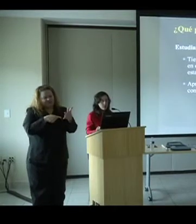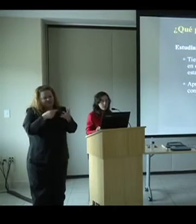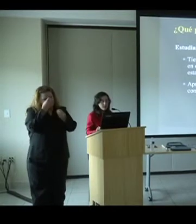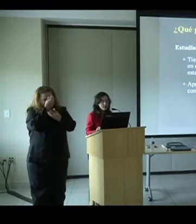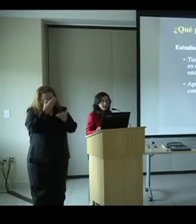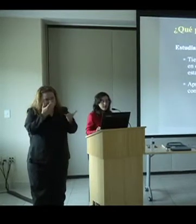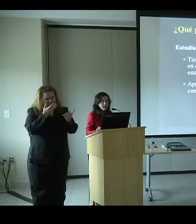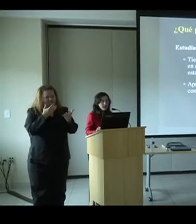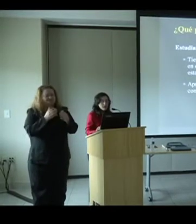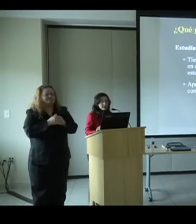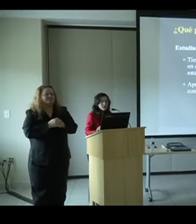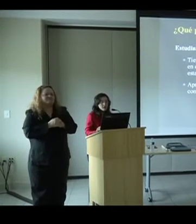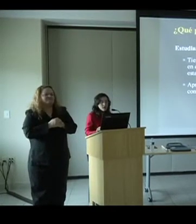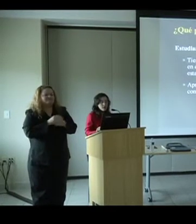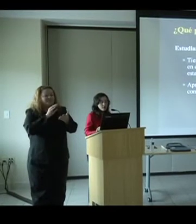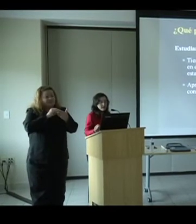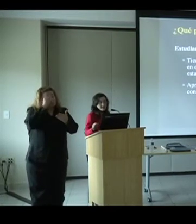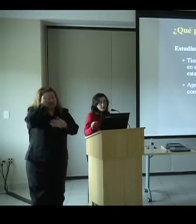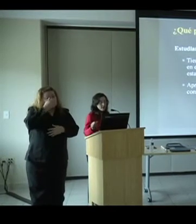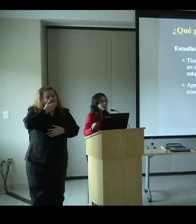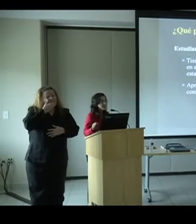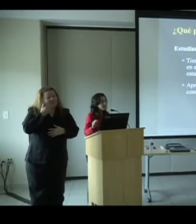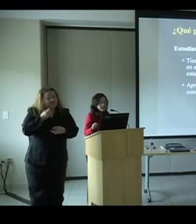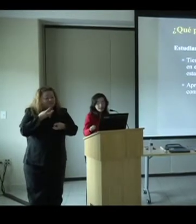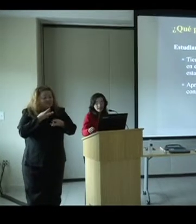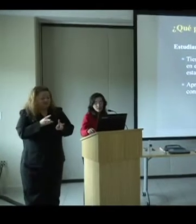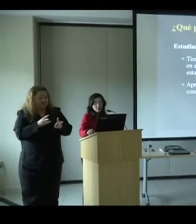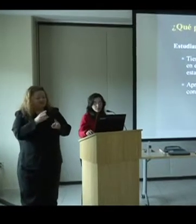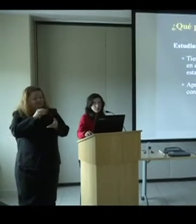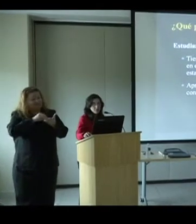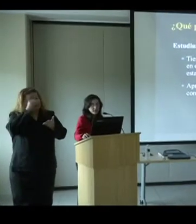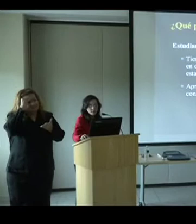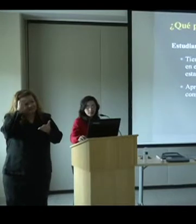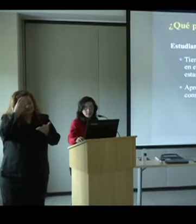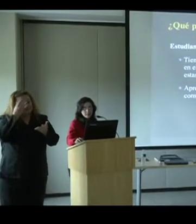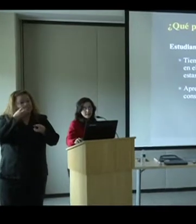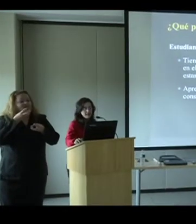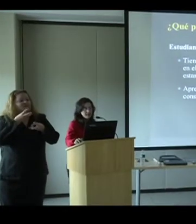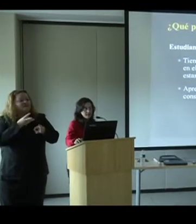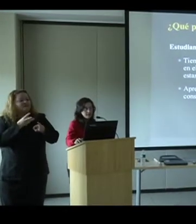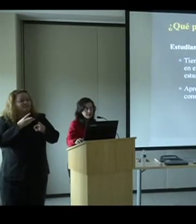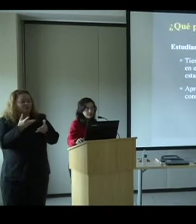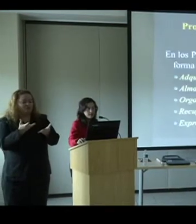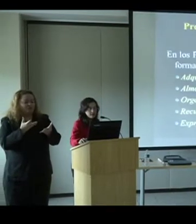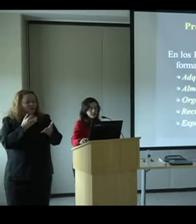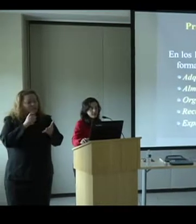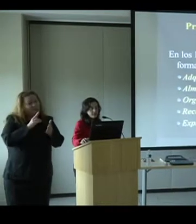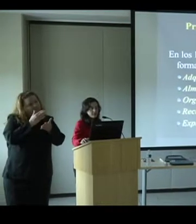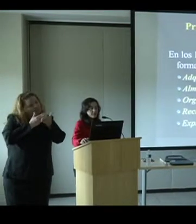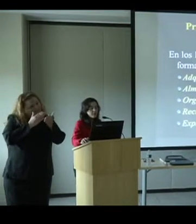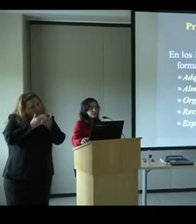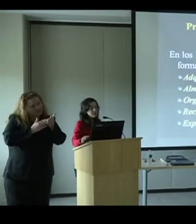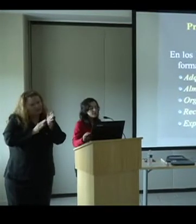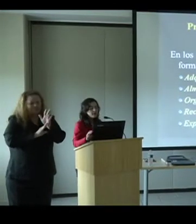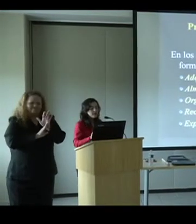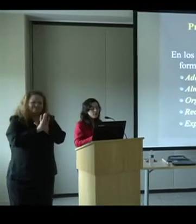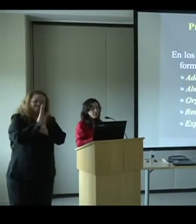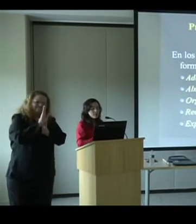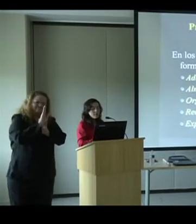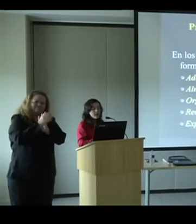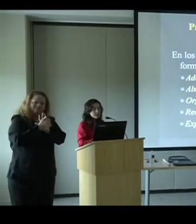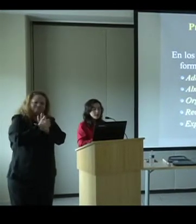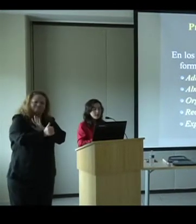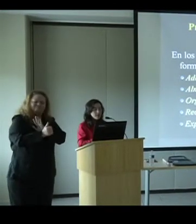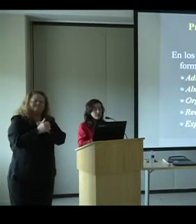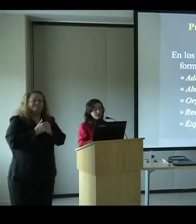las que ya mencionamos ahora aprenden mejor por el estilo de aprendizaje que constituye su fortaleza los estudiantes